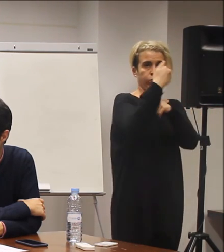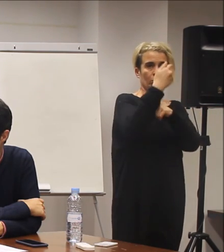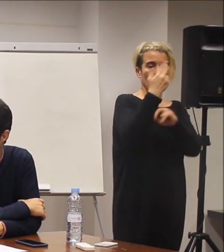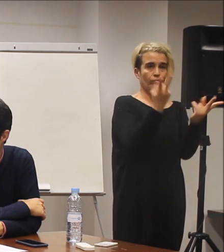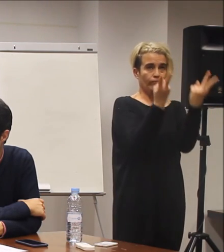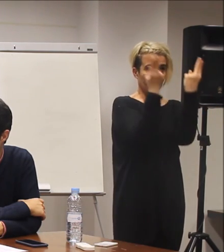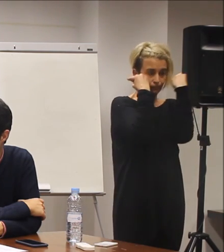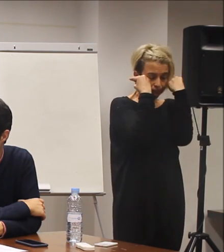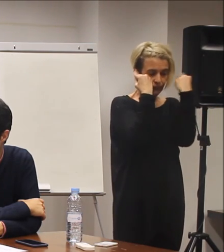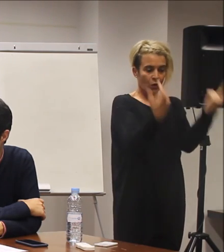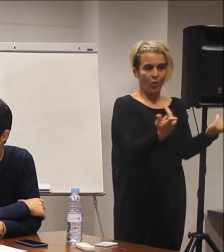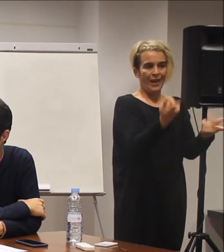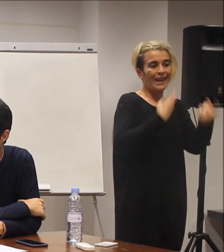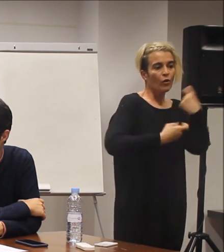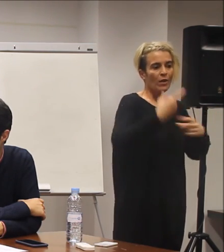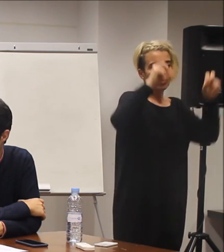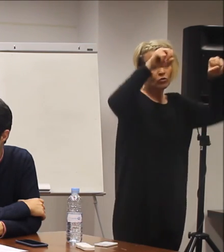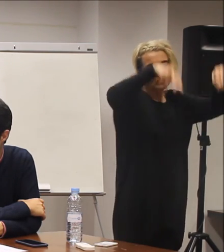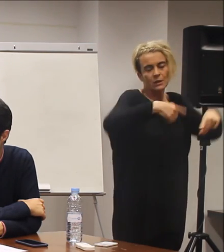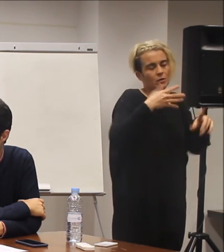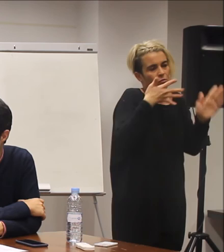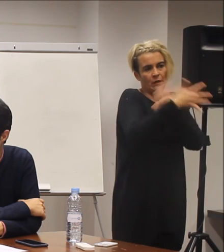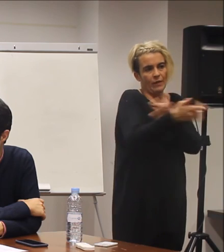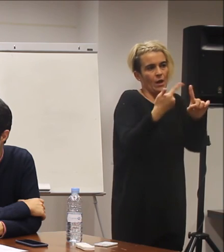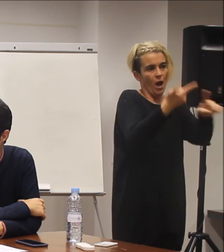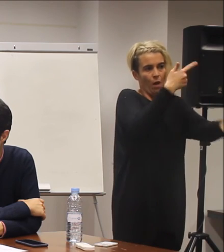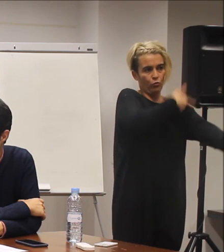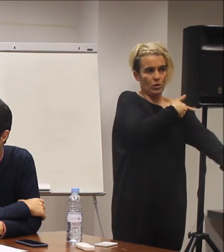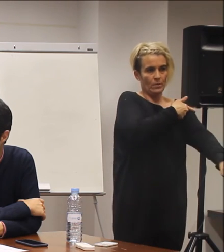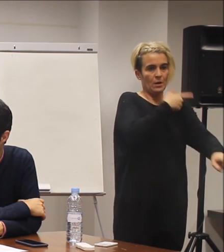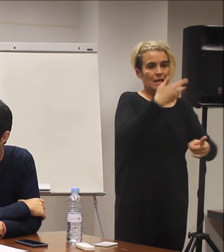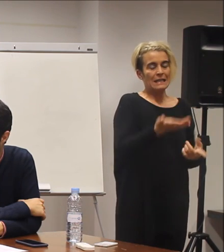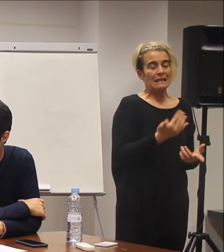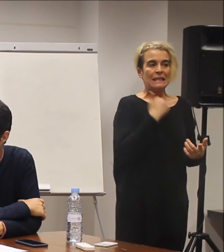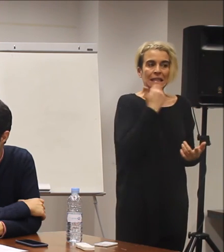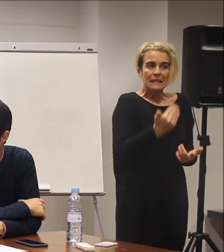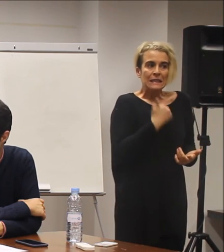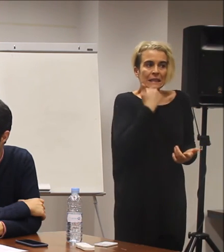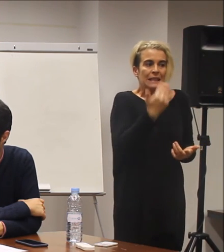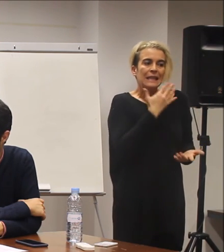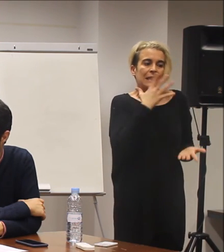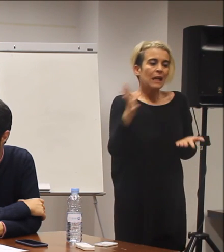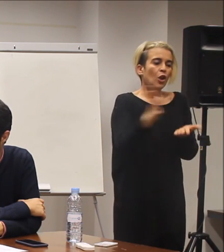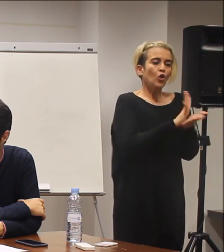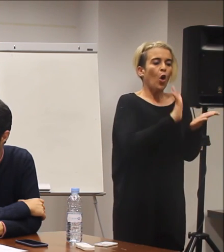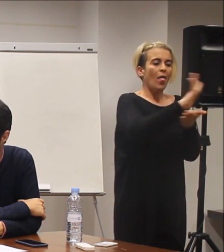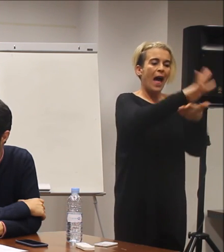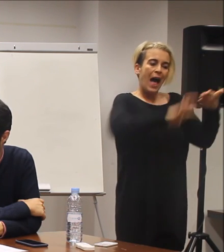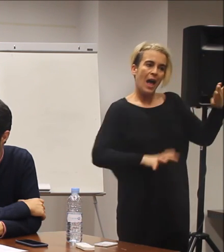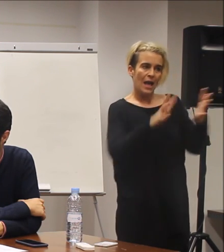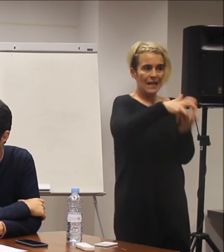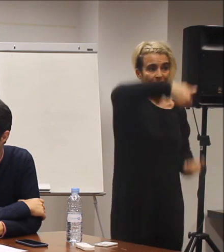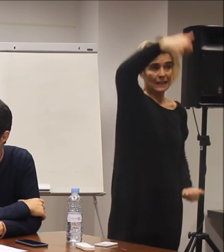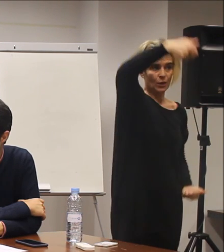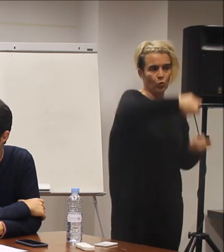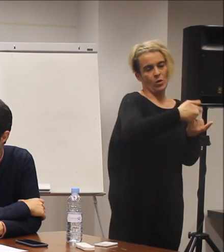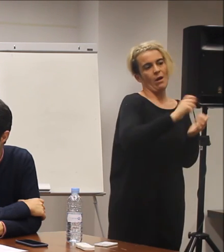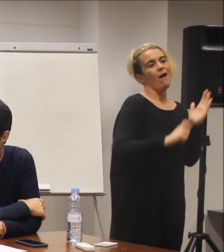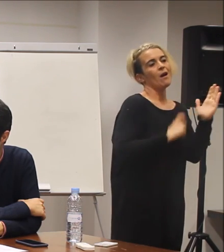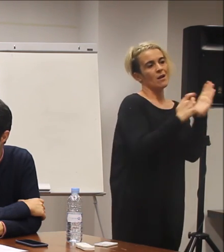sido negociadas, considera que es abusiva. ¿Vale? Entonces, en todas las escrituras esta cláusula existe